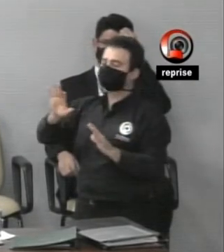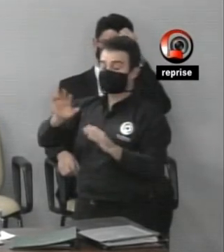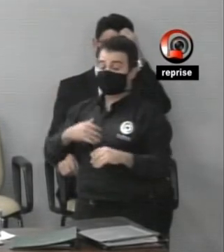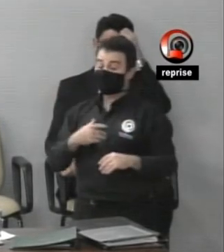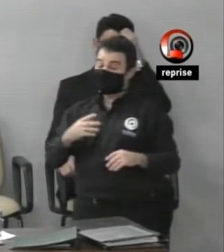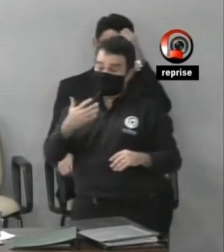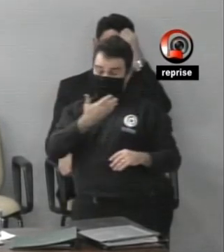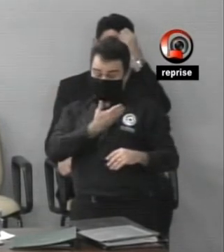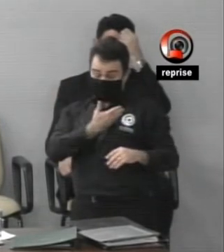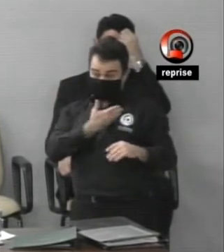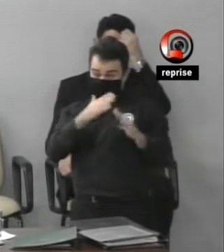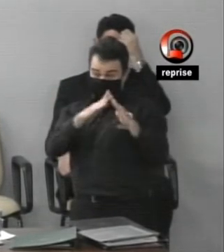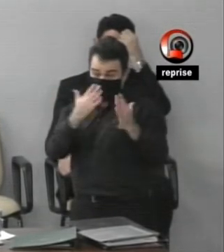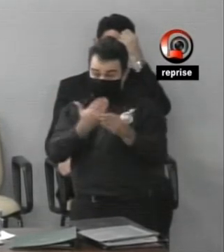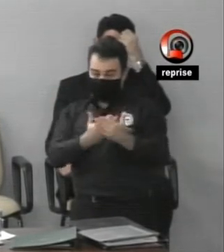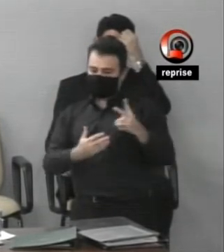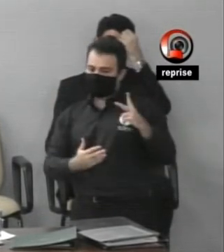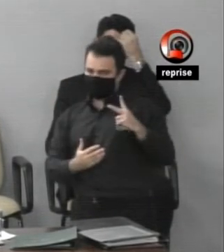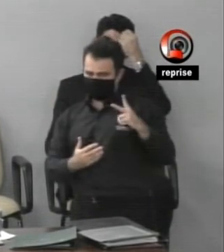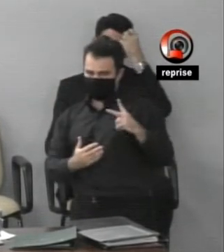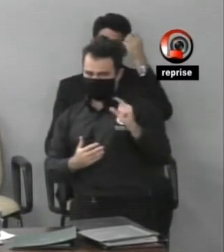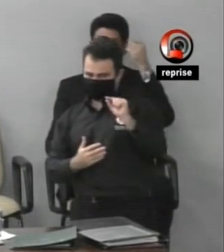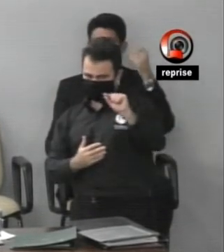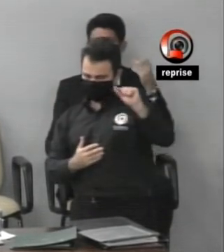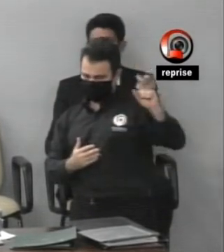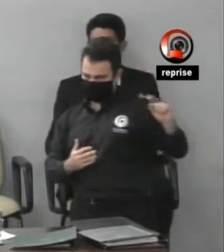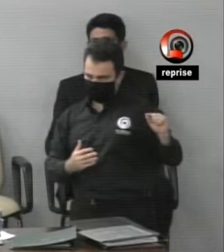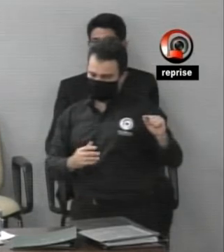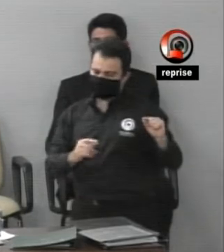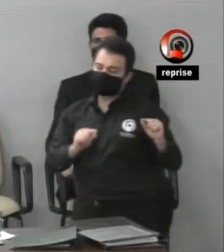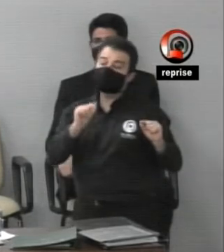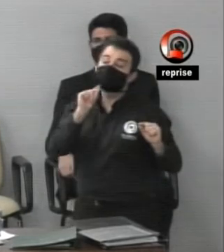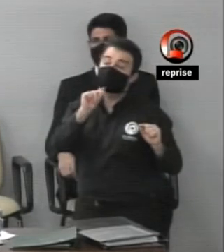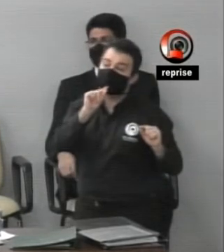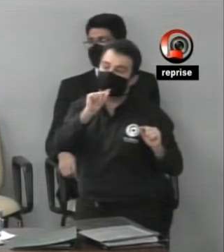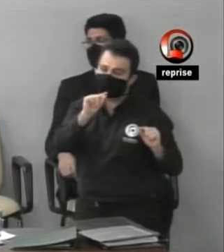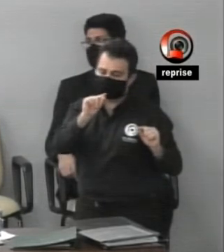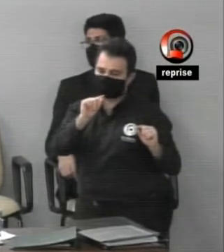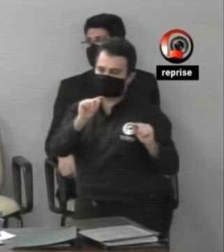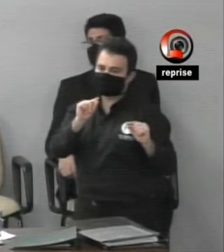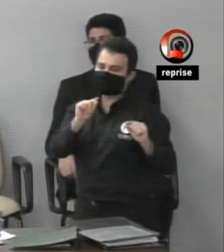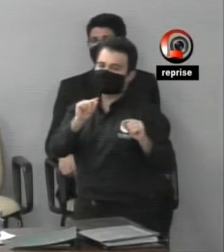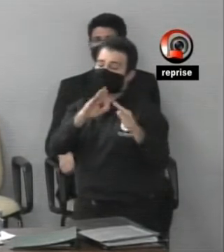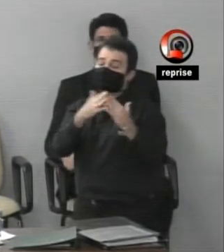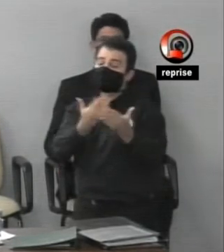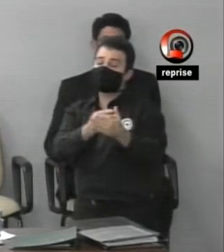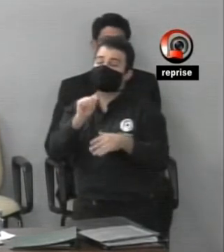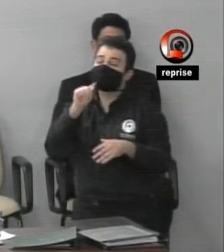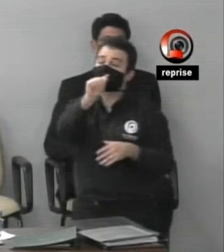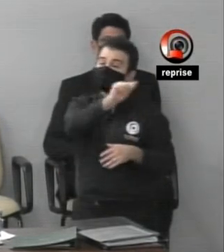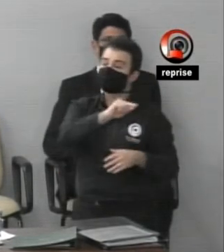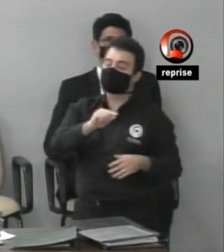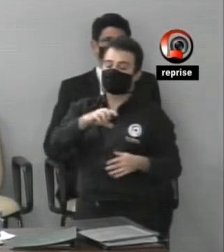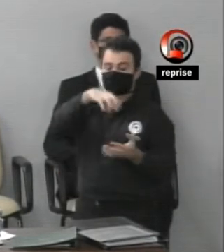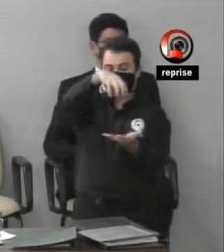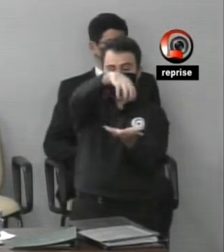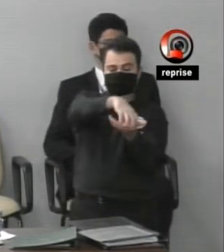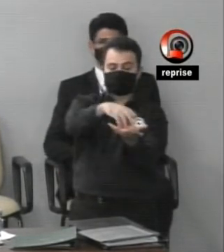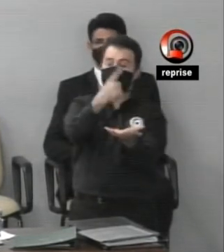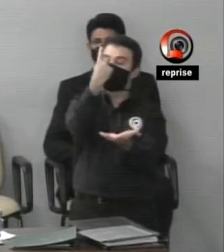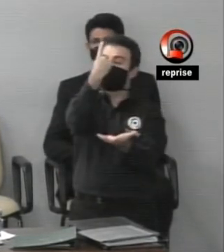estamos falando muitas vezes de entidades que têm uma unidade apenas para